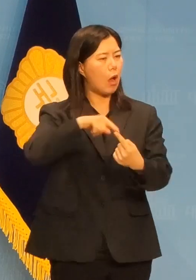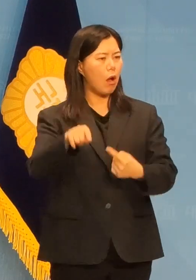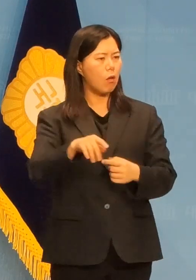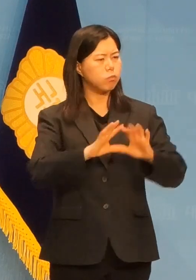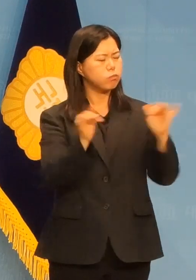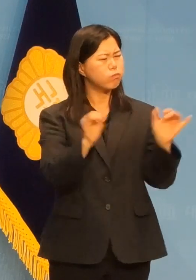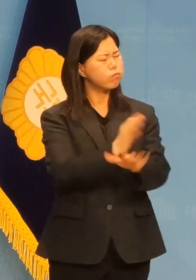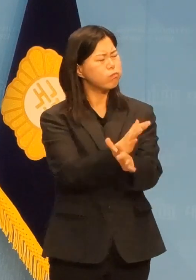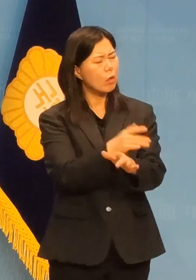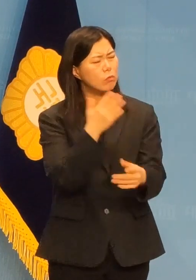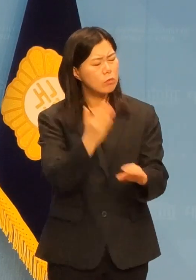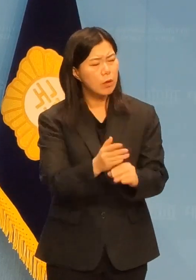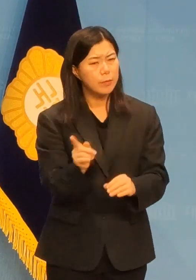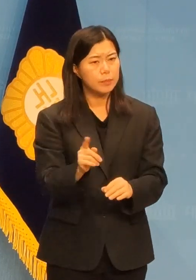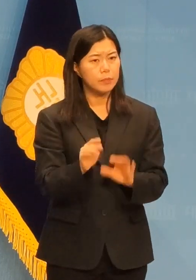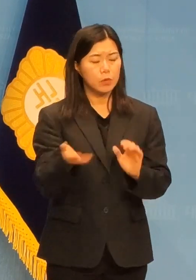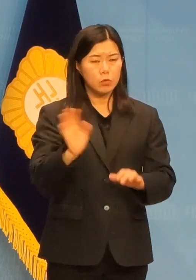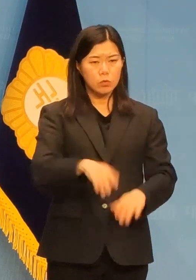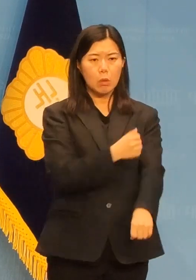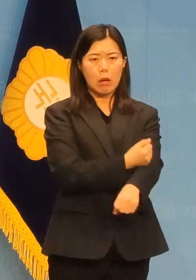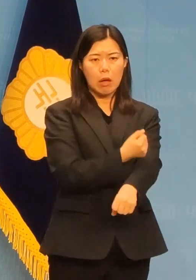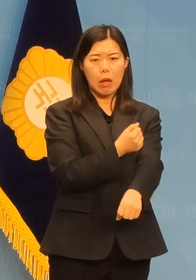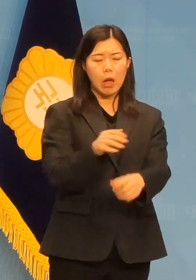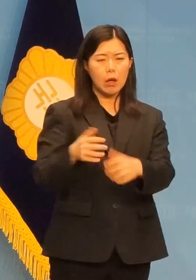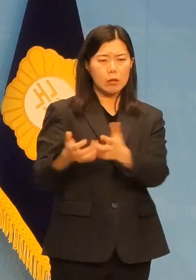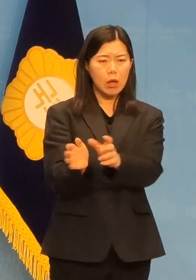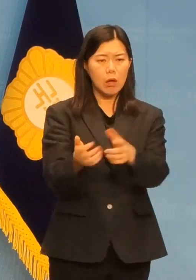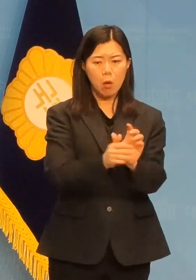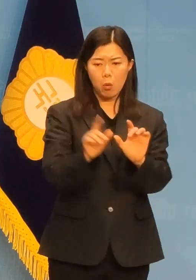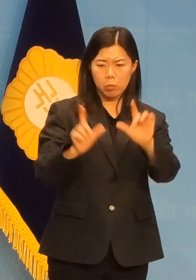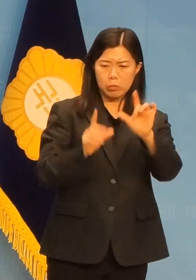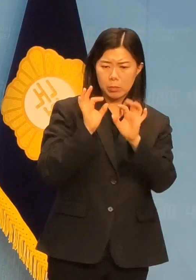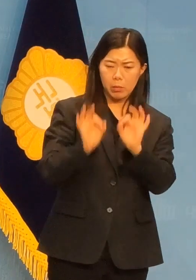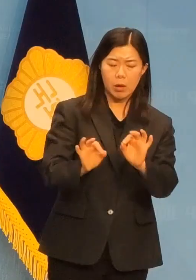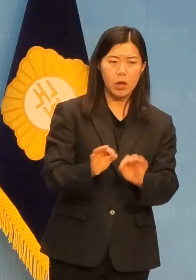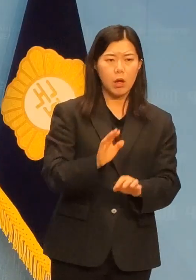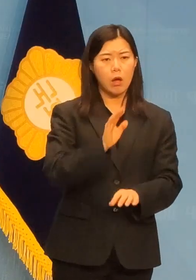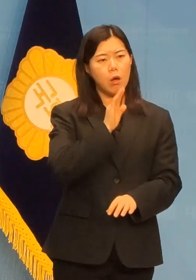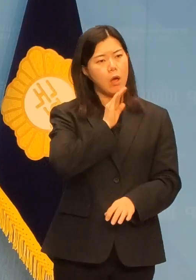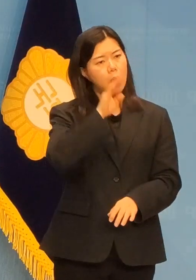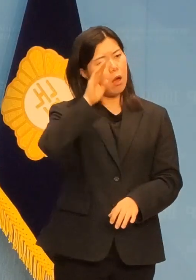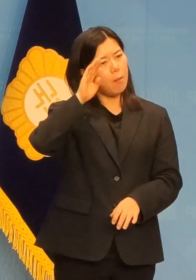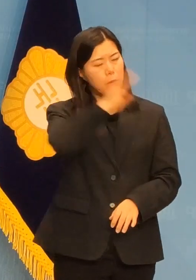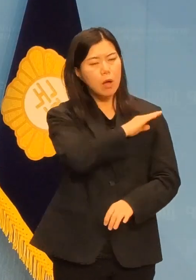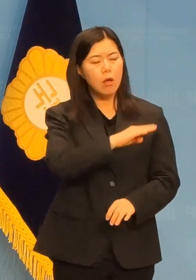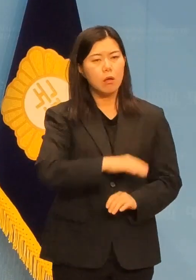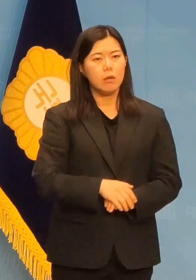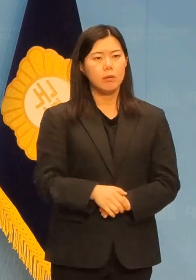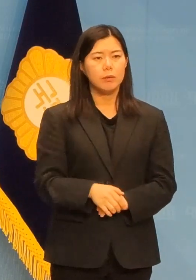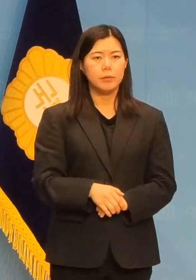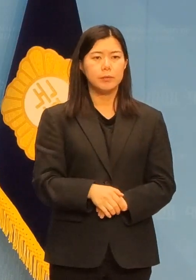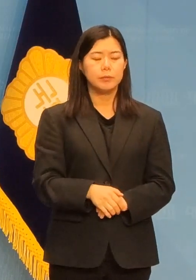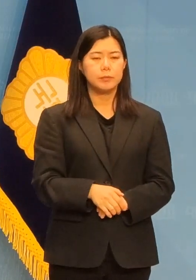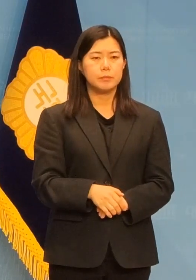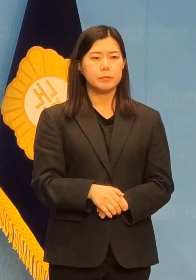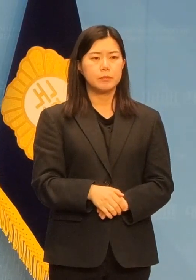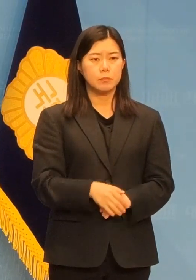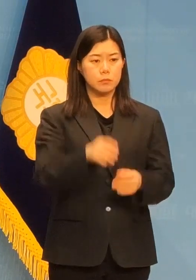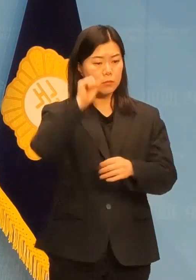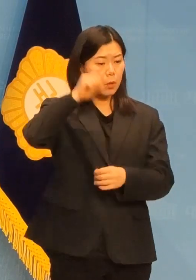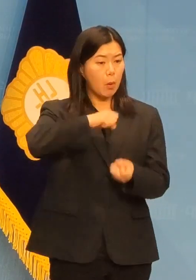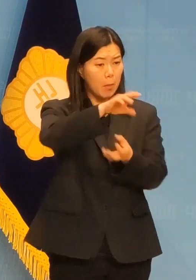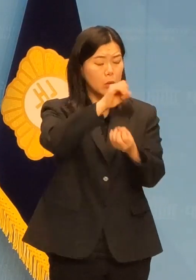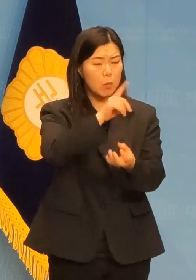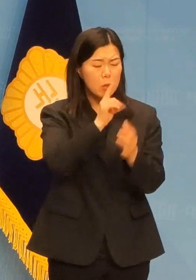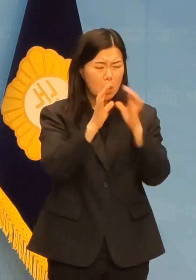금지 프레임으로 쿠팡의 과로사 책임을 가리는 두 정당의 행보는 해악 그 자체입니다. 새벽 배송